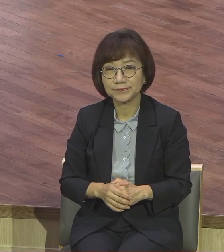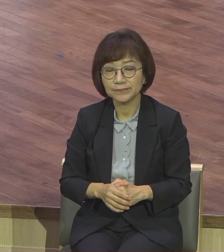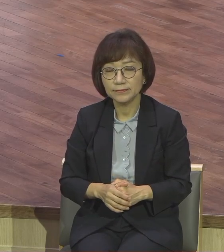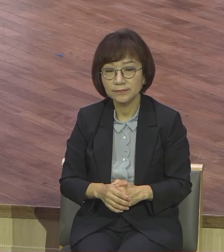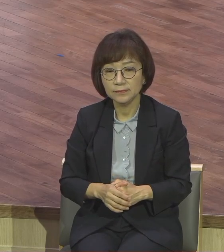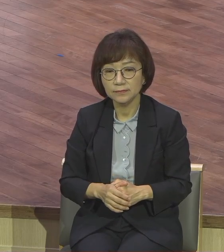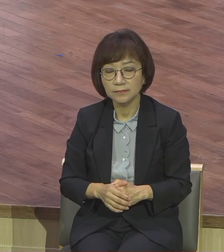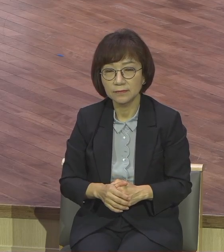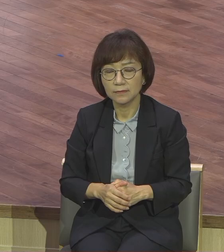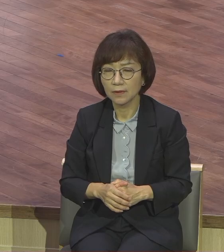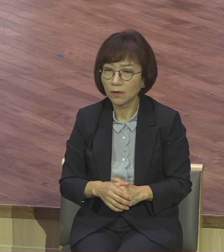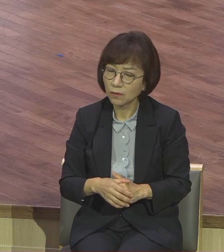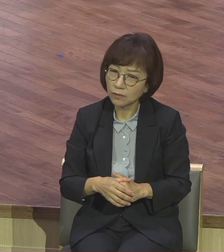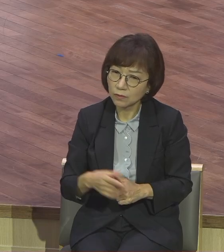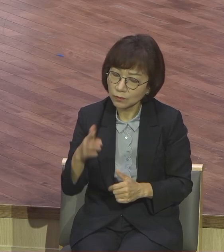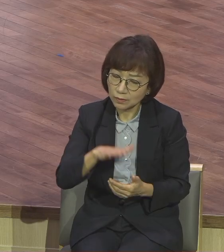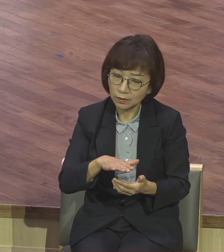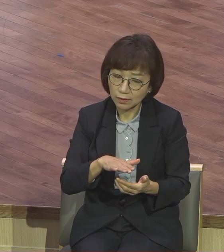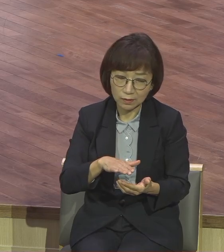중요한 것은